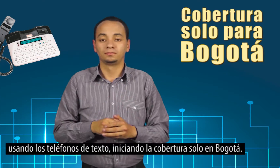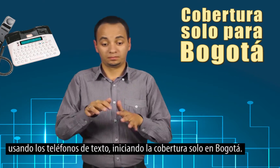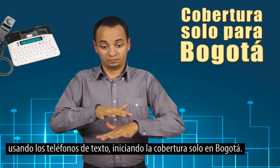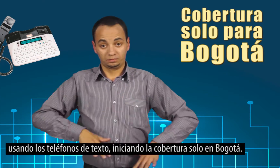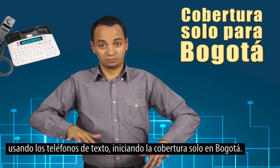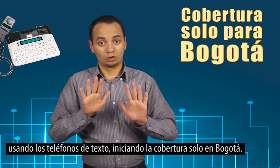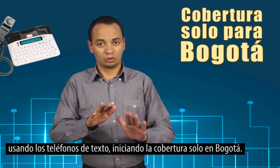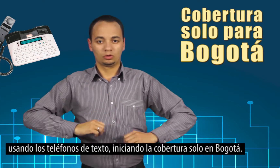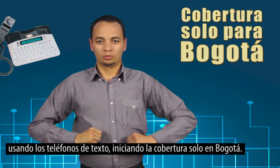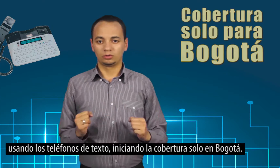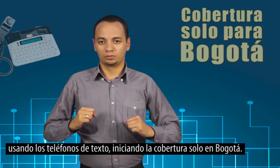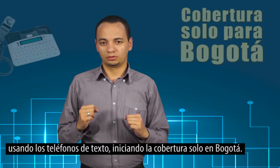cobertura solo en Bogotá.